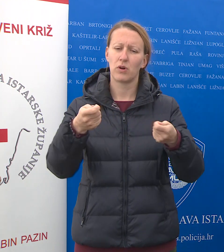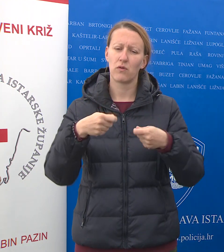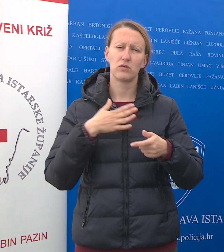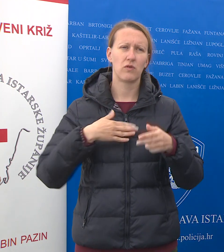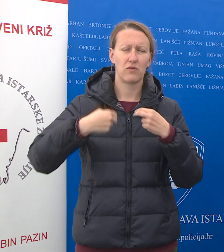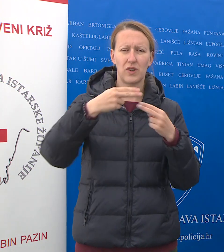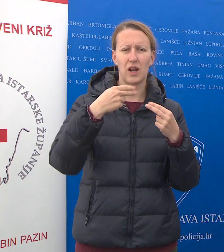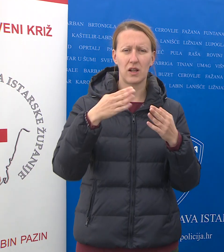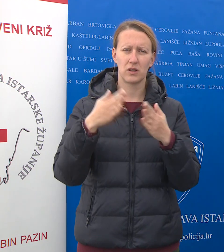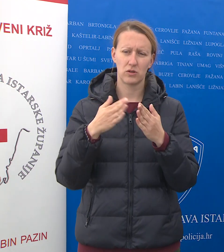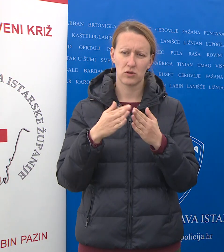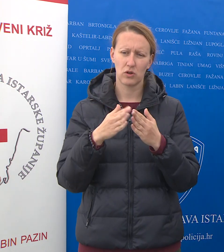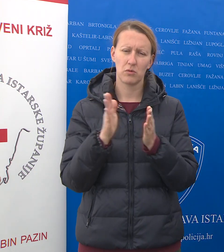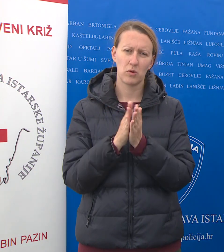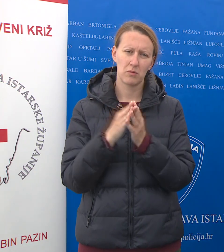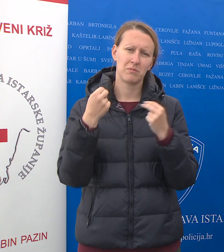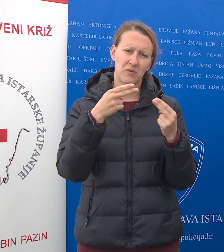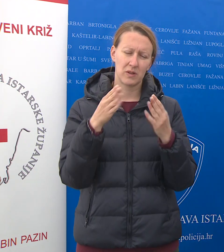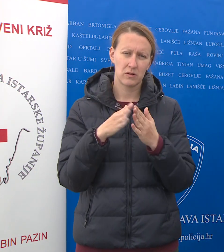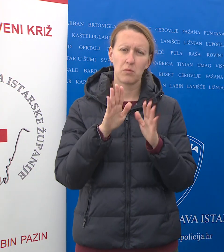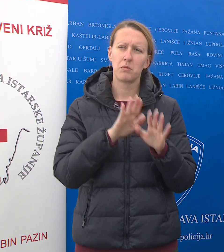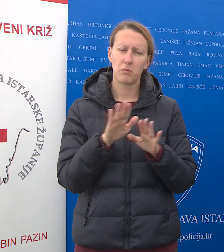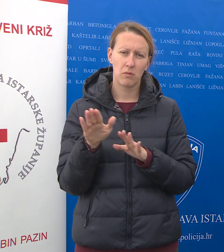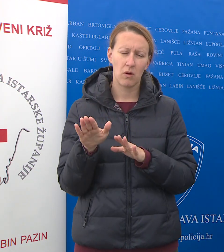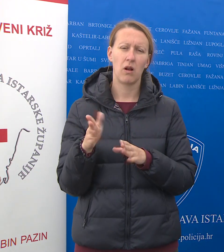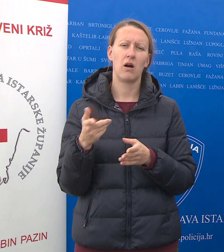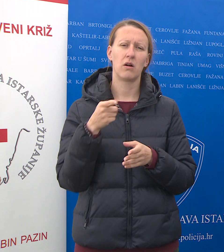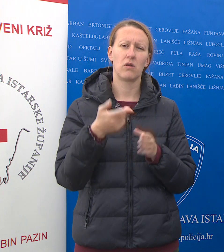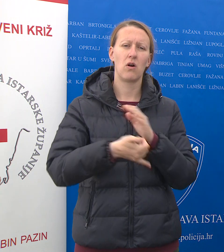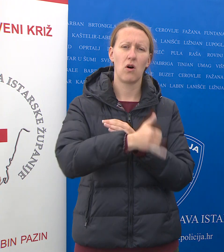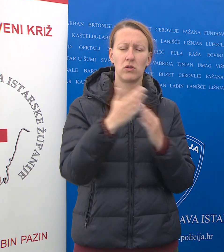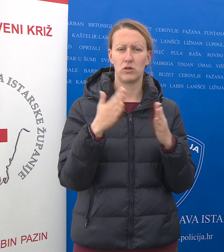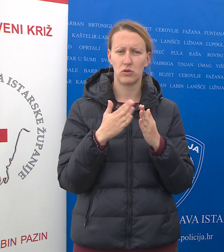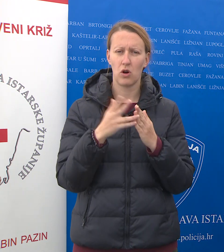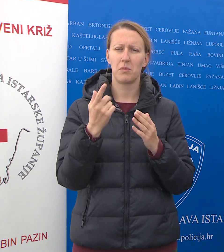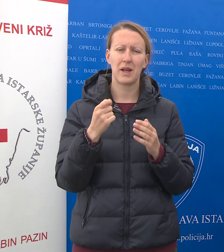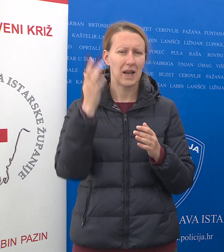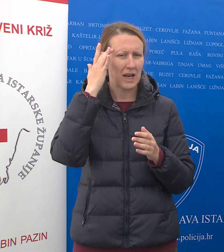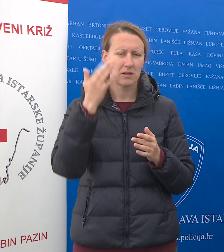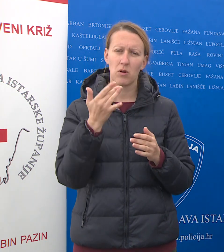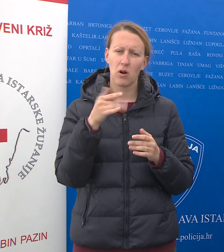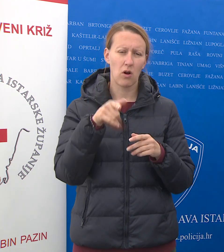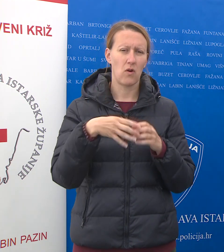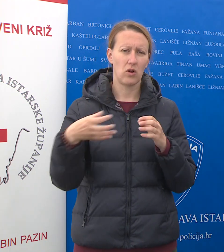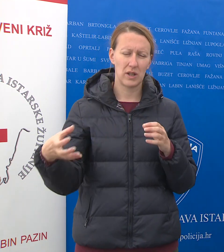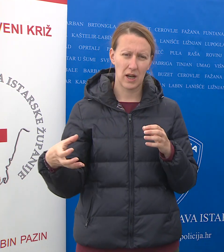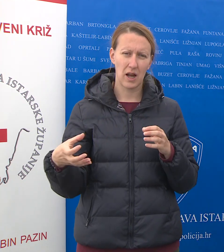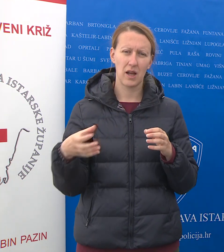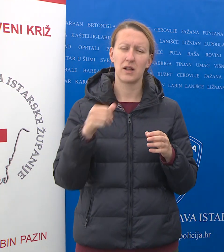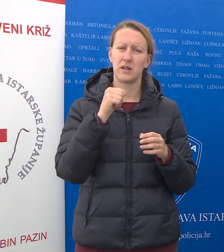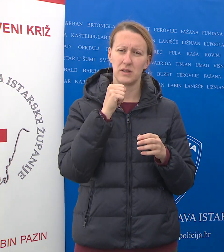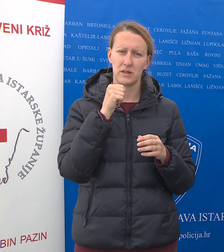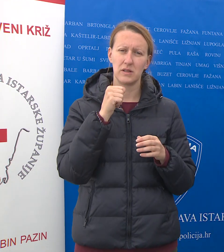u svoje domicilne zemlje, prema tome da polako odu doma, jer ne znamo koliko će ovo trajati